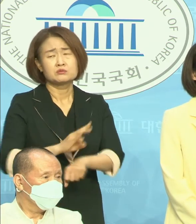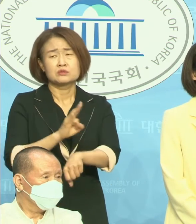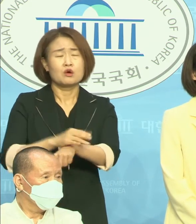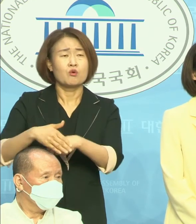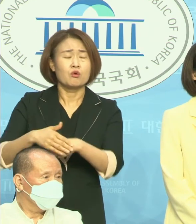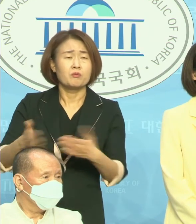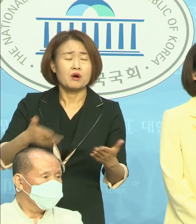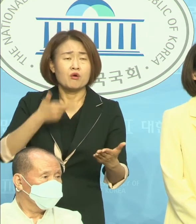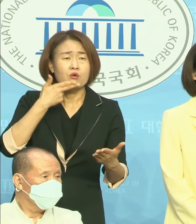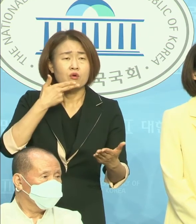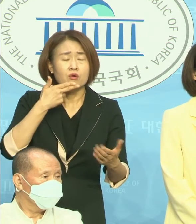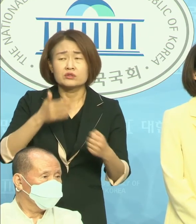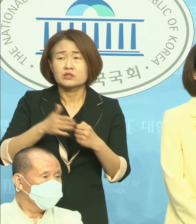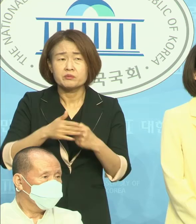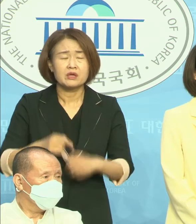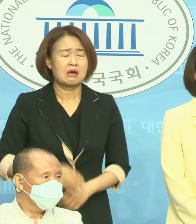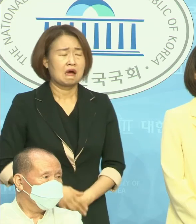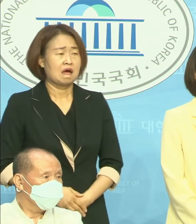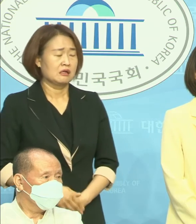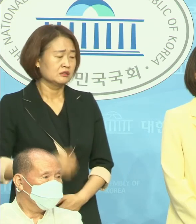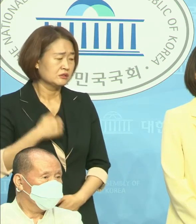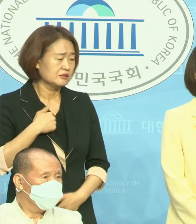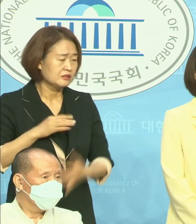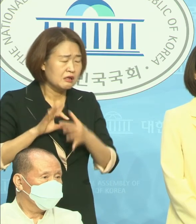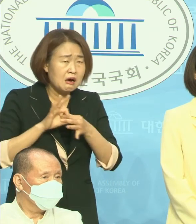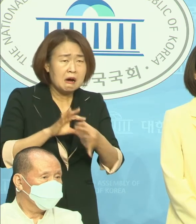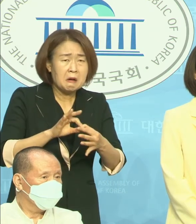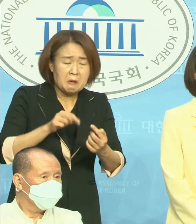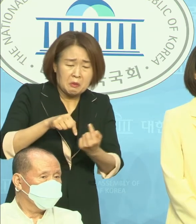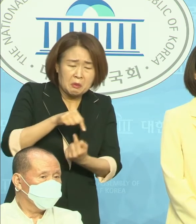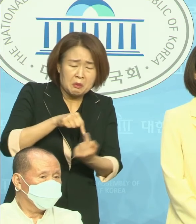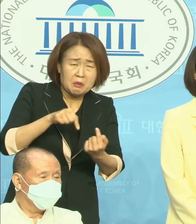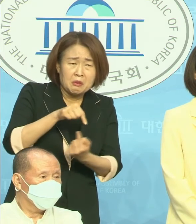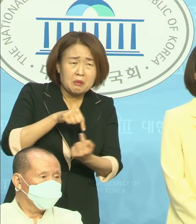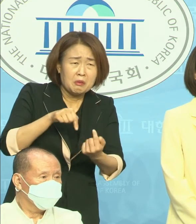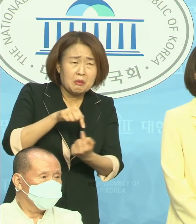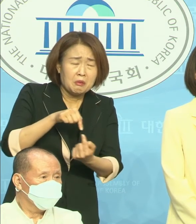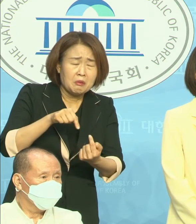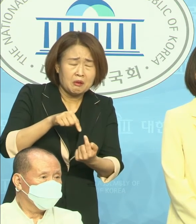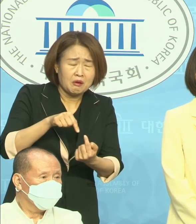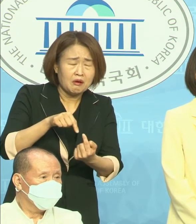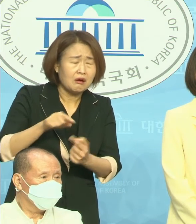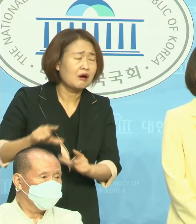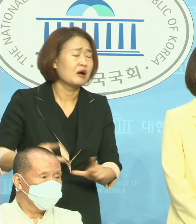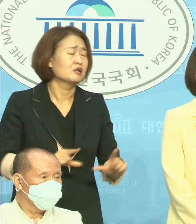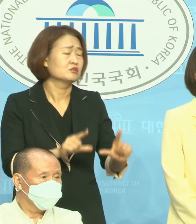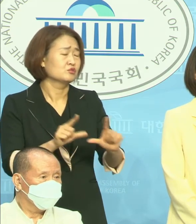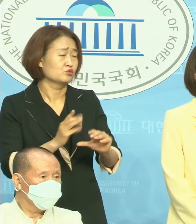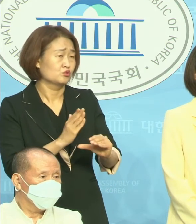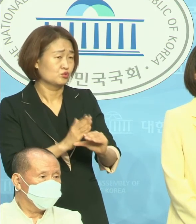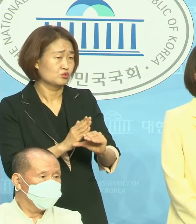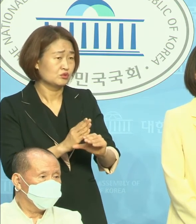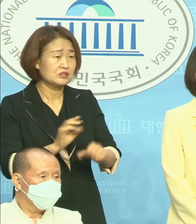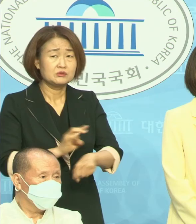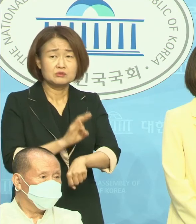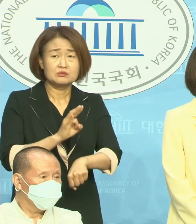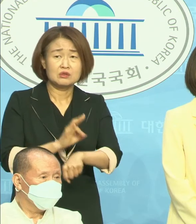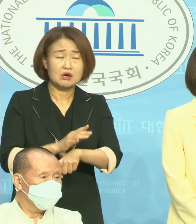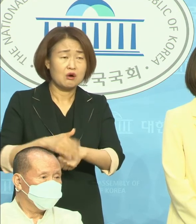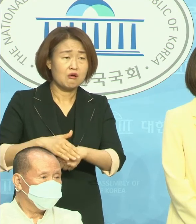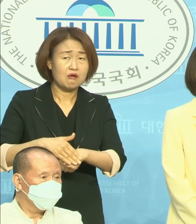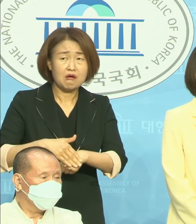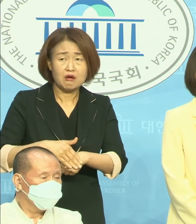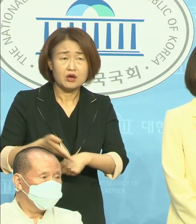주 태주 5층 덤으로 교우 유지되는 수준이었다 24시간이 지원 대우 더 불편한 마당에